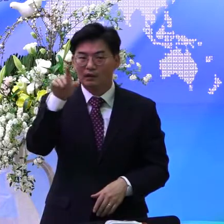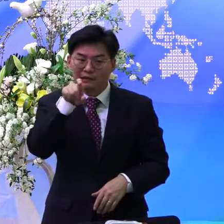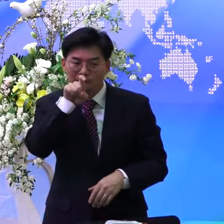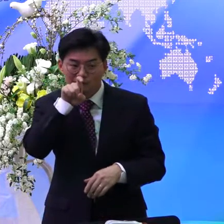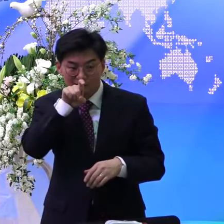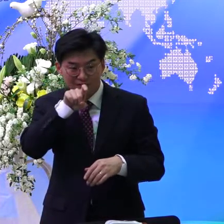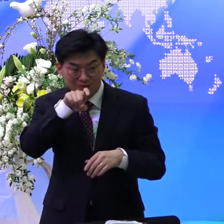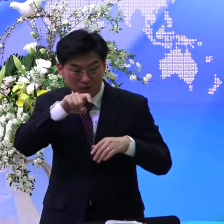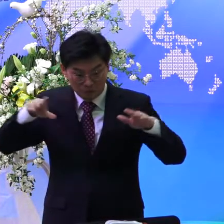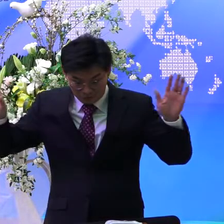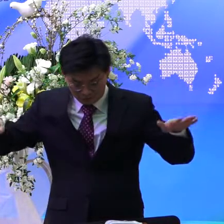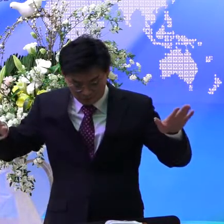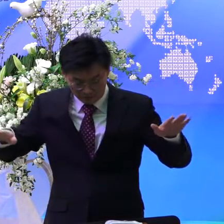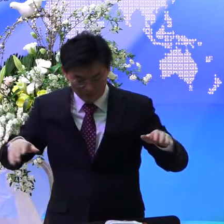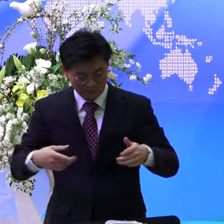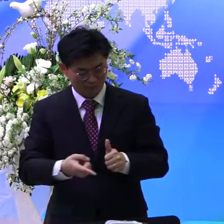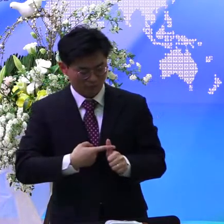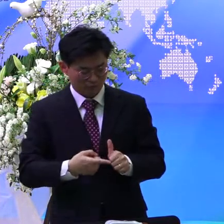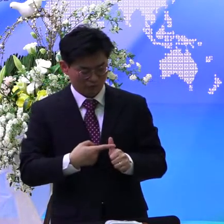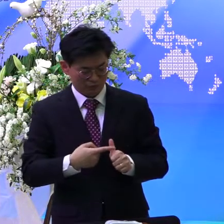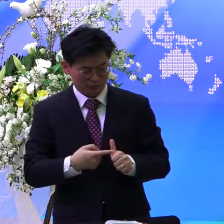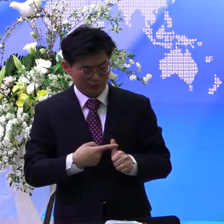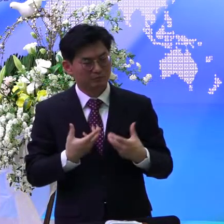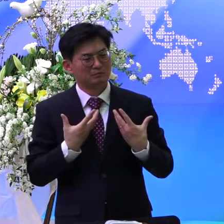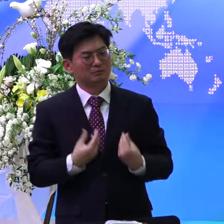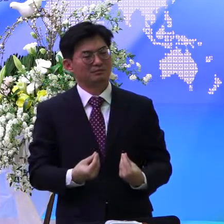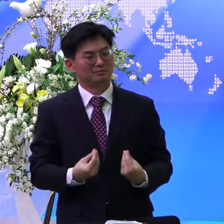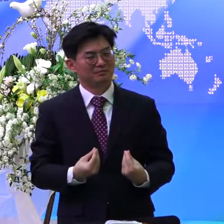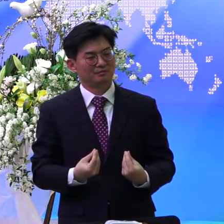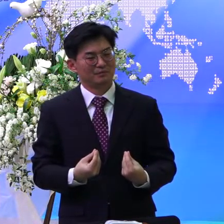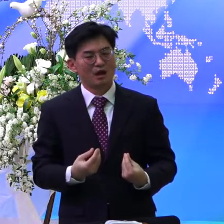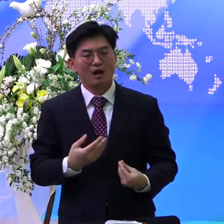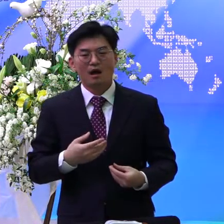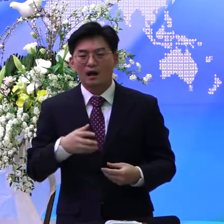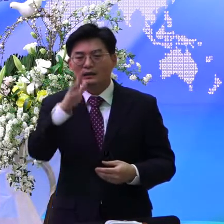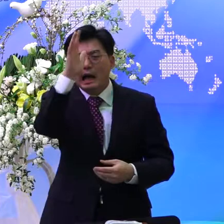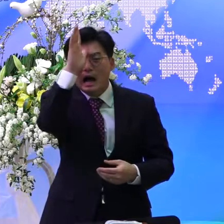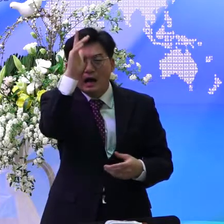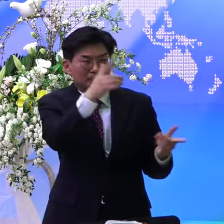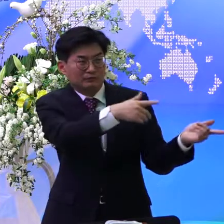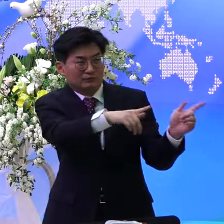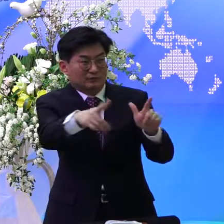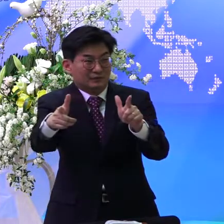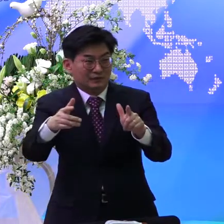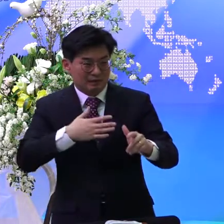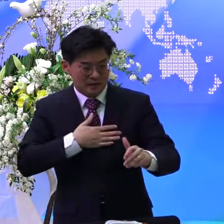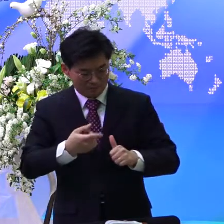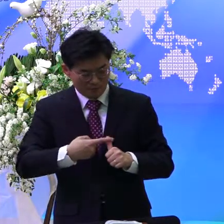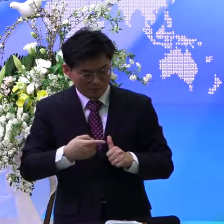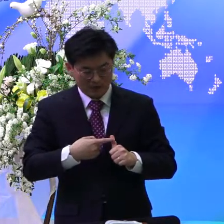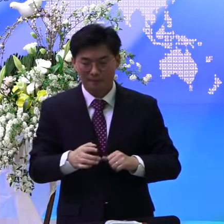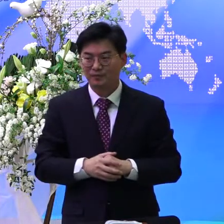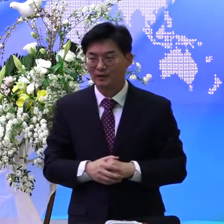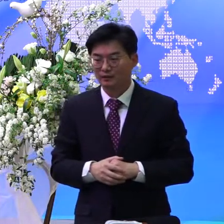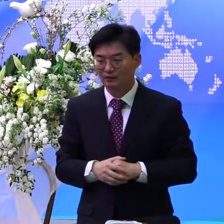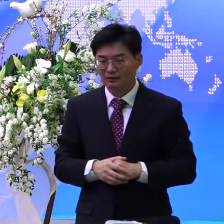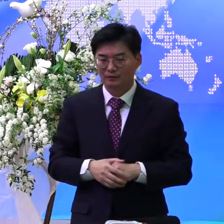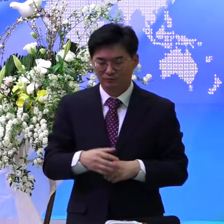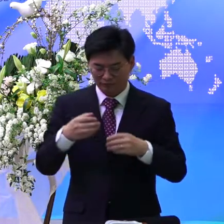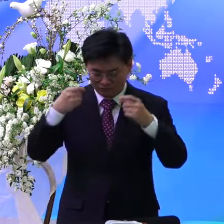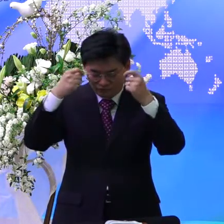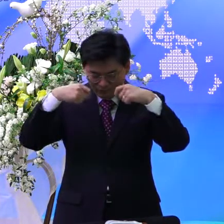이렇게 시리에 빠진 독수리가 하늘을 보면서 원망하고 있을 때 갑자기 커다란 날개를 가진 새가 유이